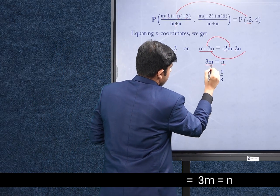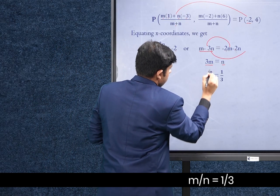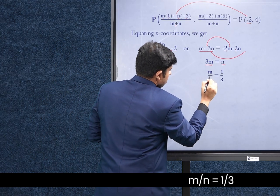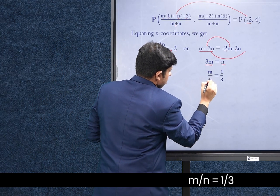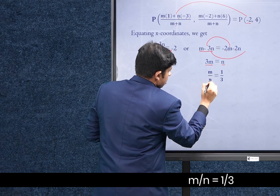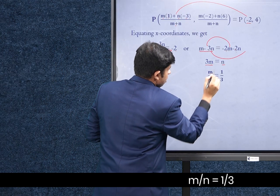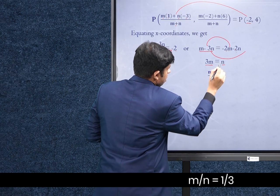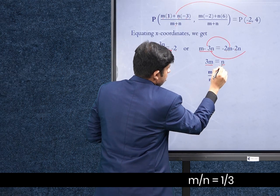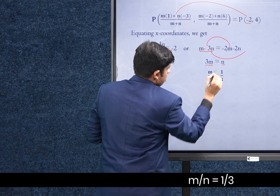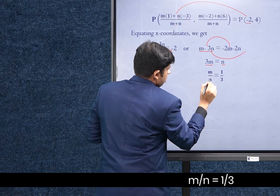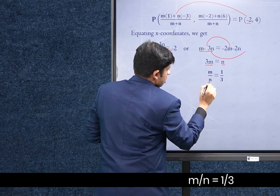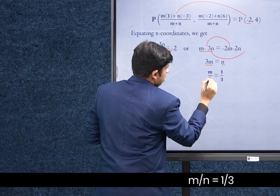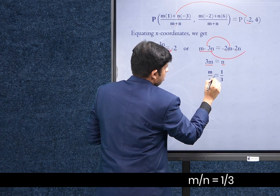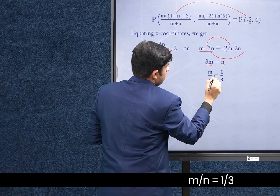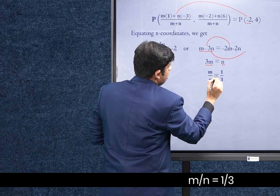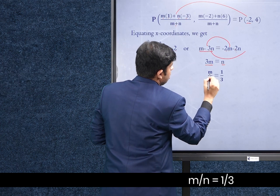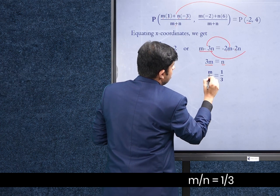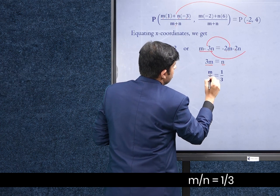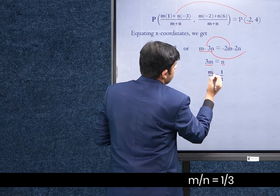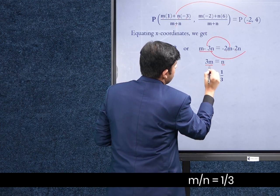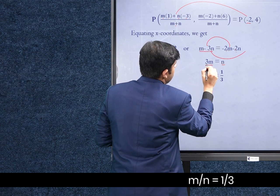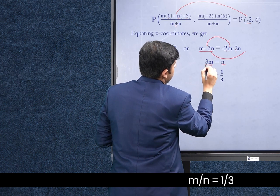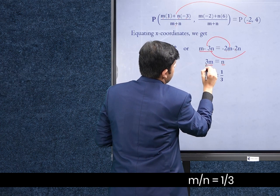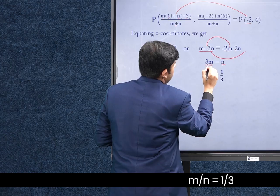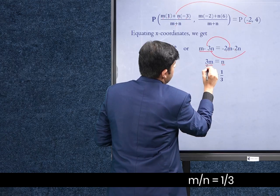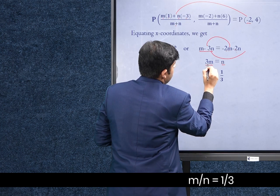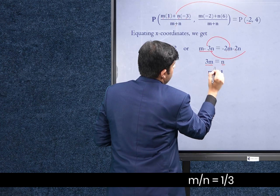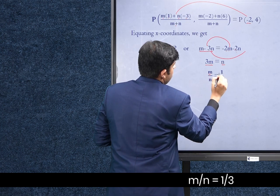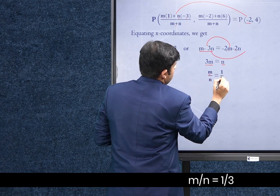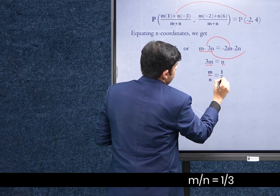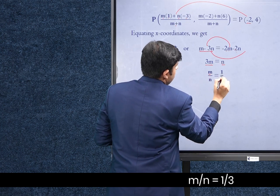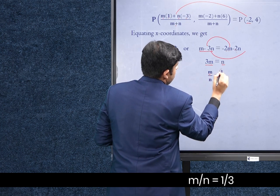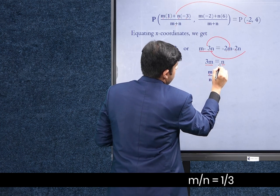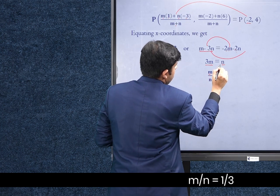m கீழ்க்கோடு n ஈடு 1 கீழ்க்கோடு 3.